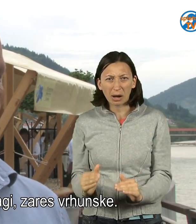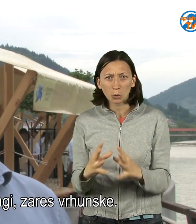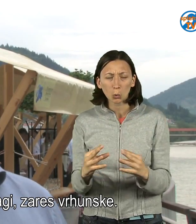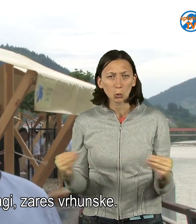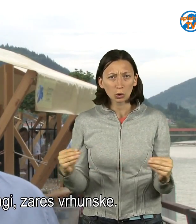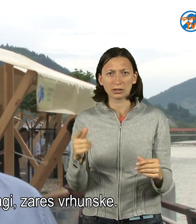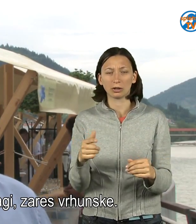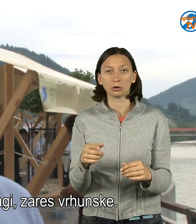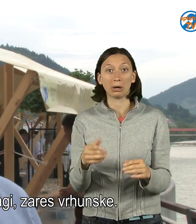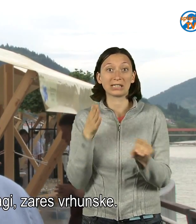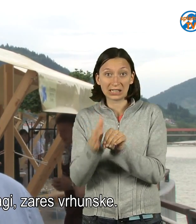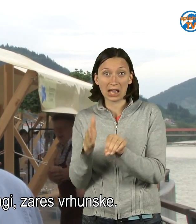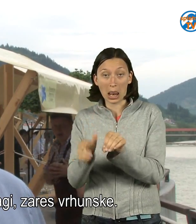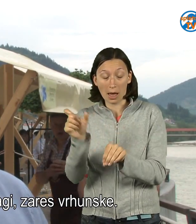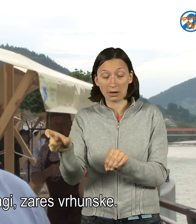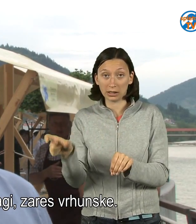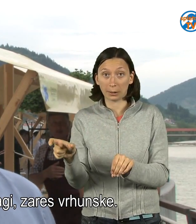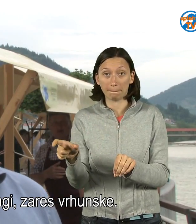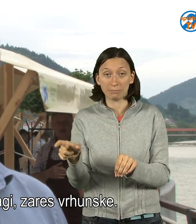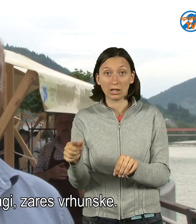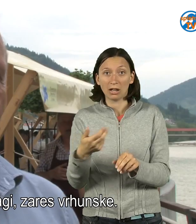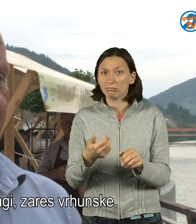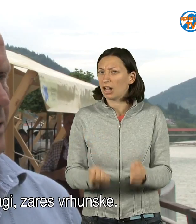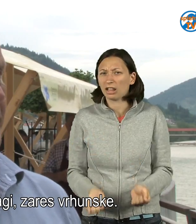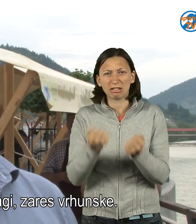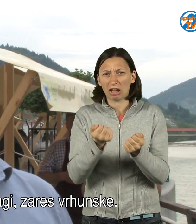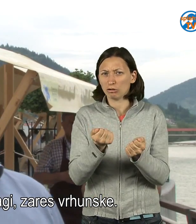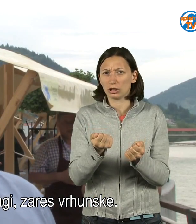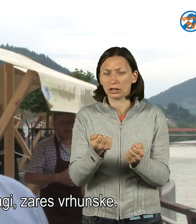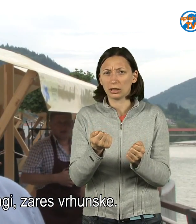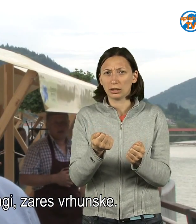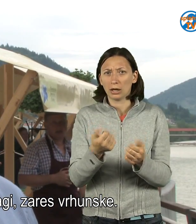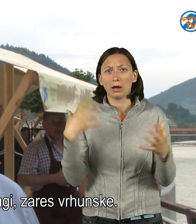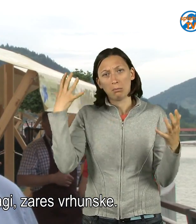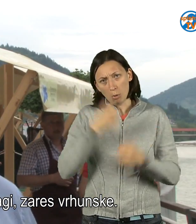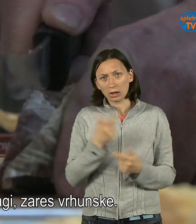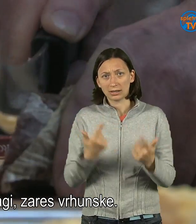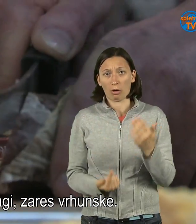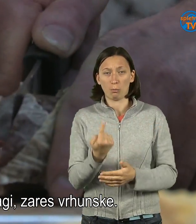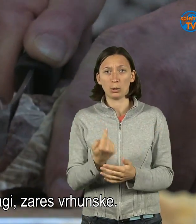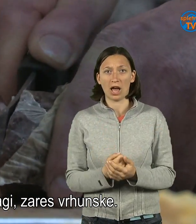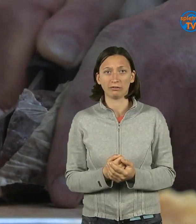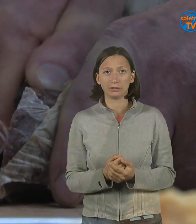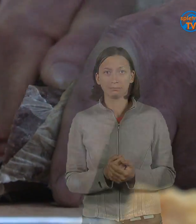padla, suho je bilo. To je pa za salamarje ena najtežjih motenj, ki se lahko pojavi.